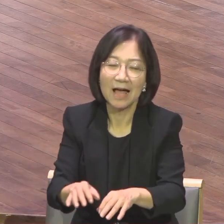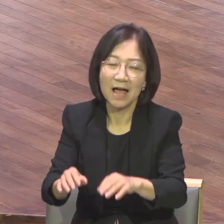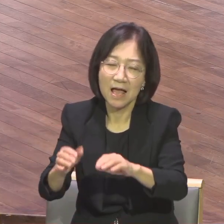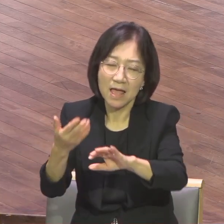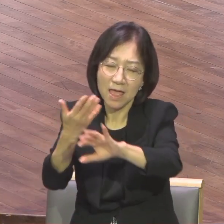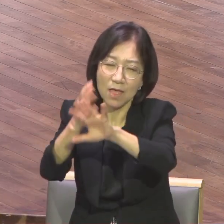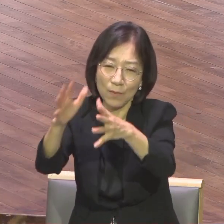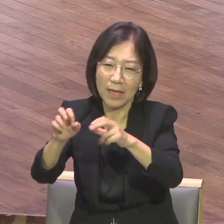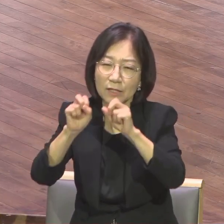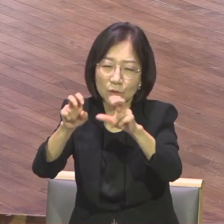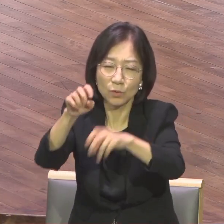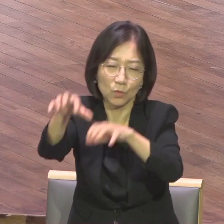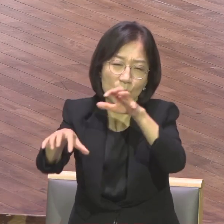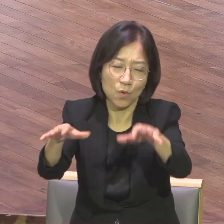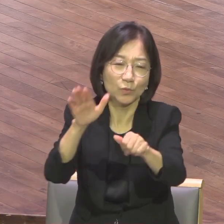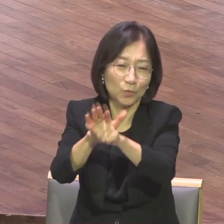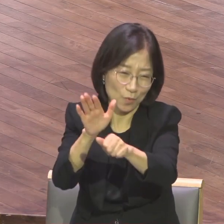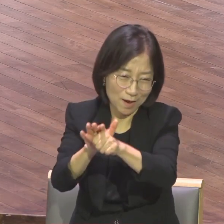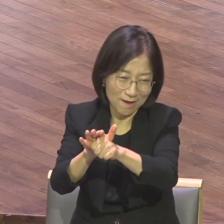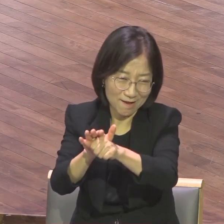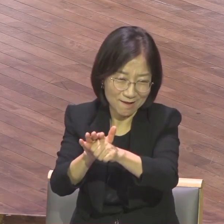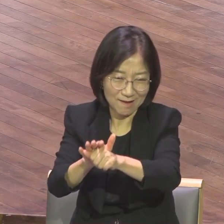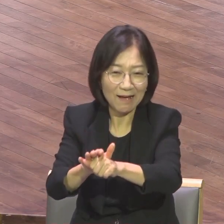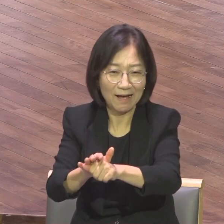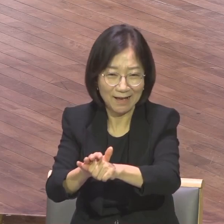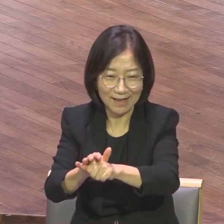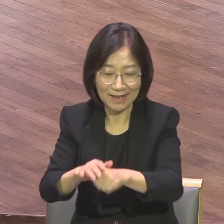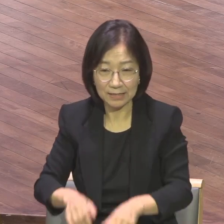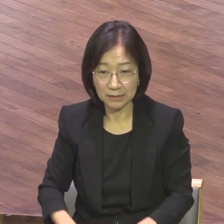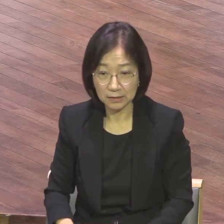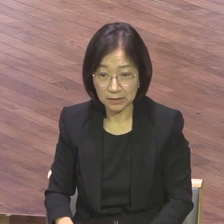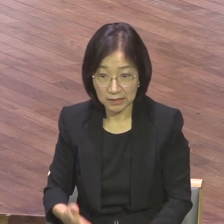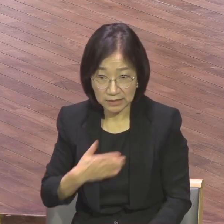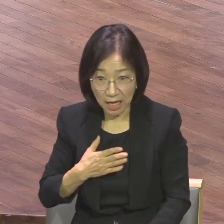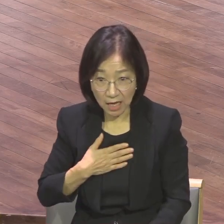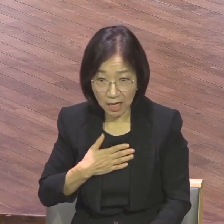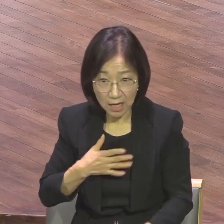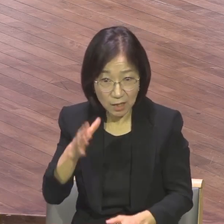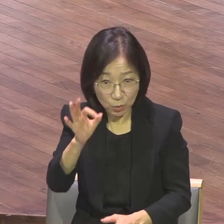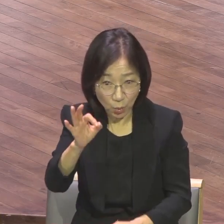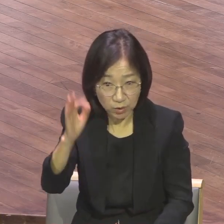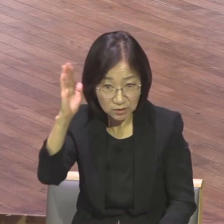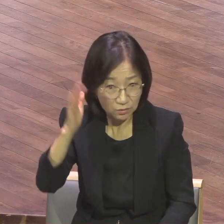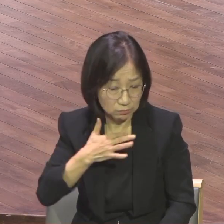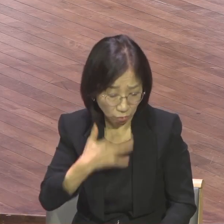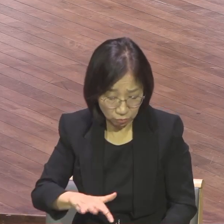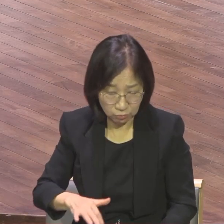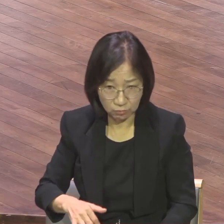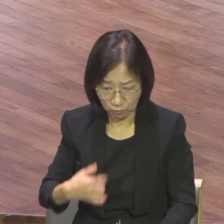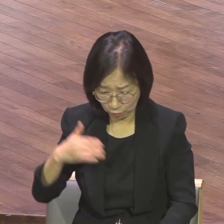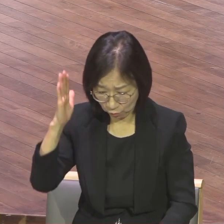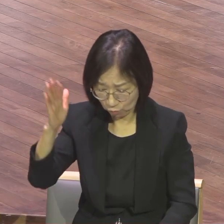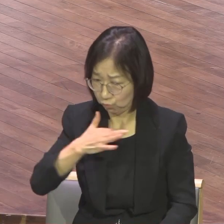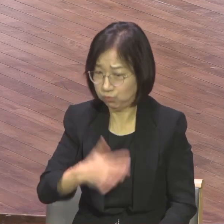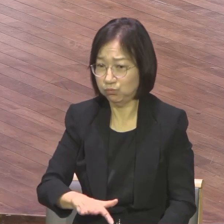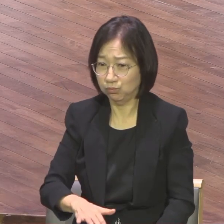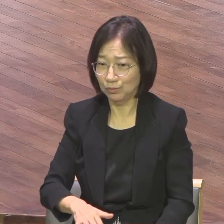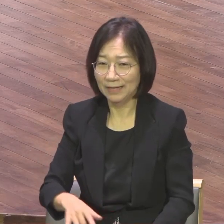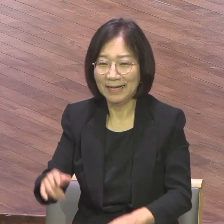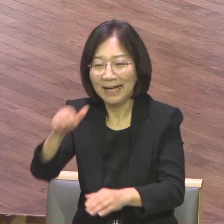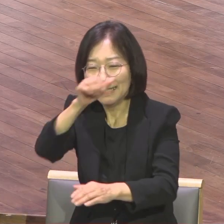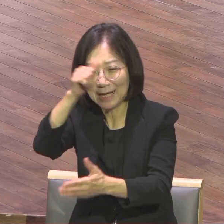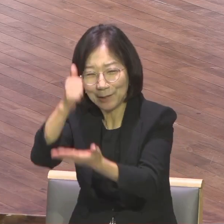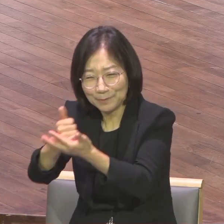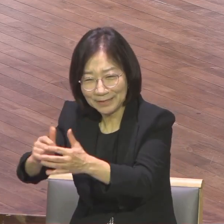거예요. 저는 안 합니다. 말 안 했습니다. 안 하기로 했습니다. 하는 게 성도들 약속이요.